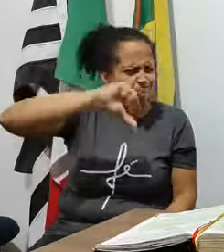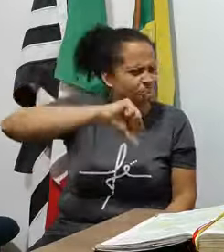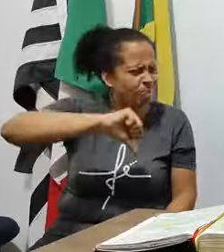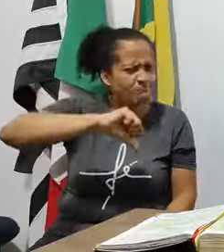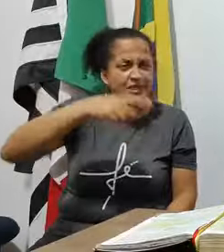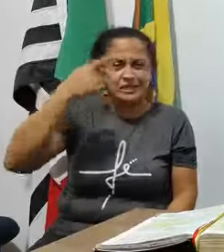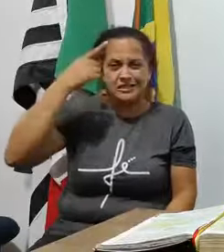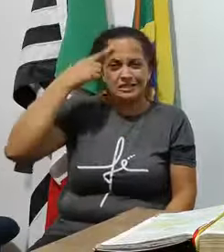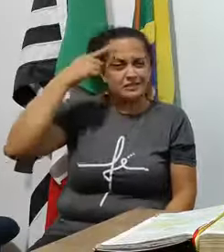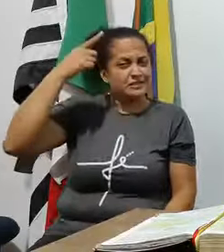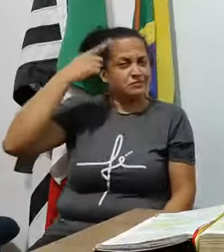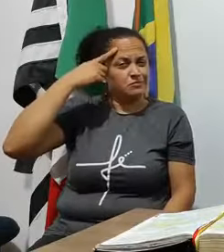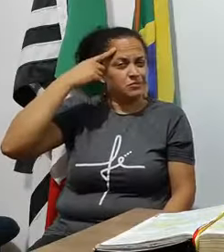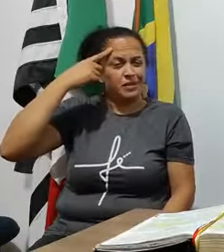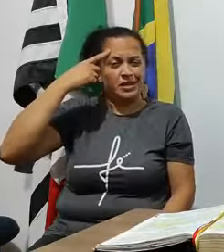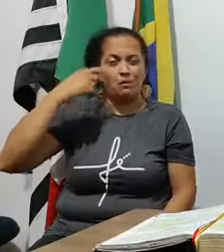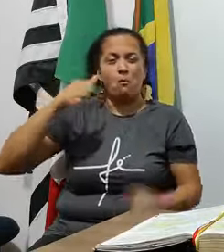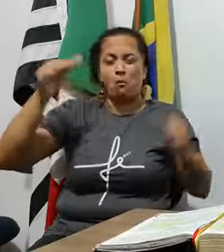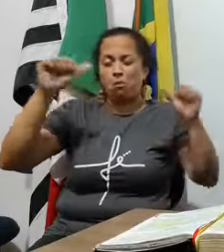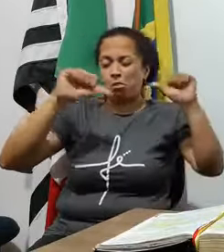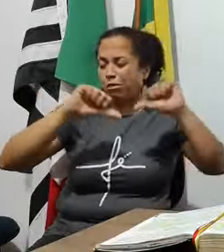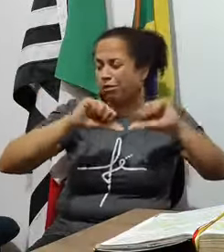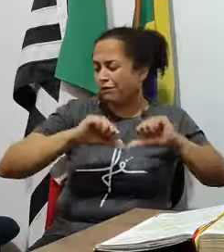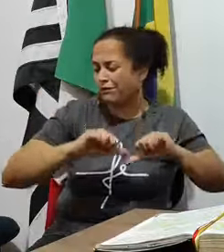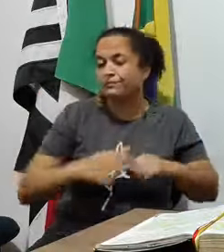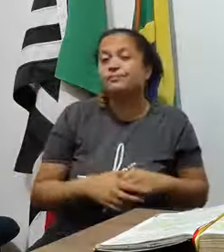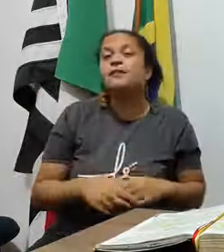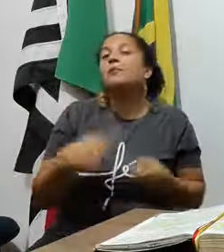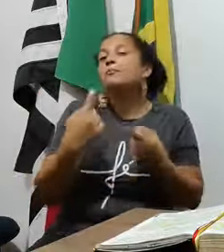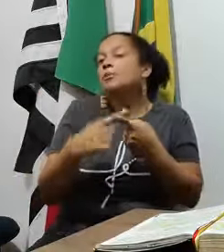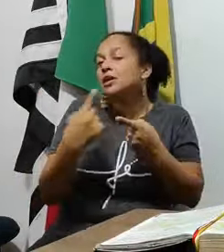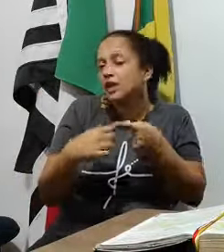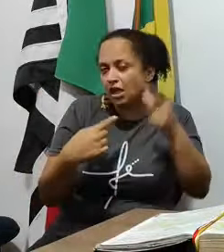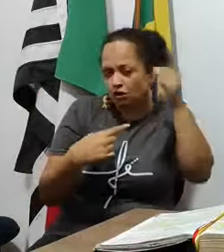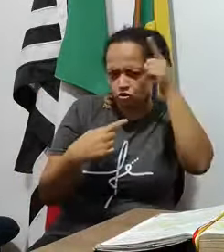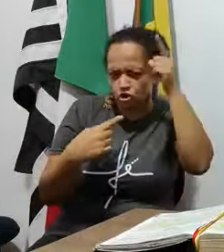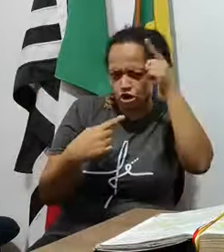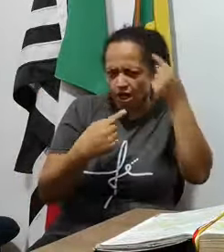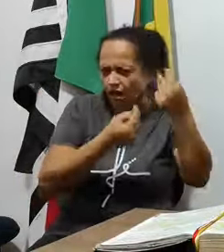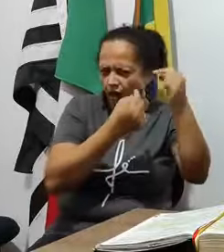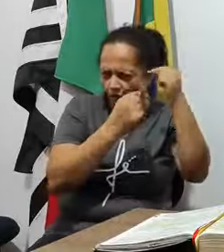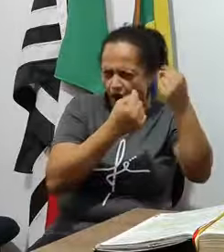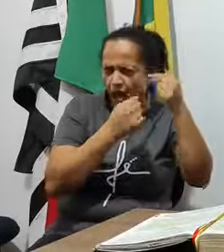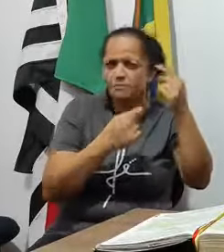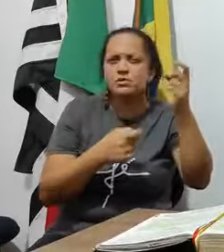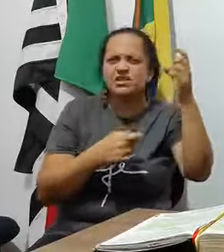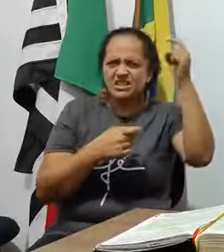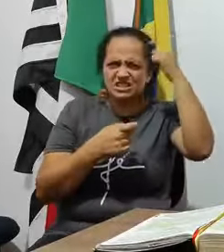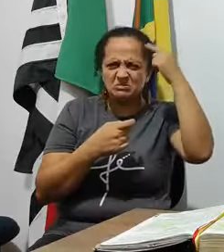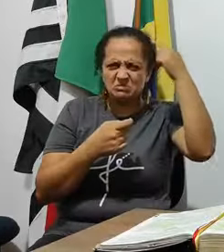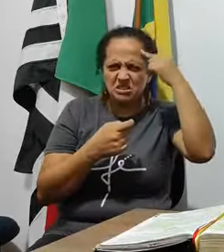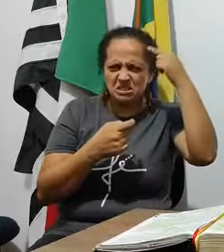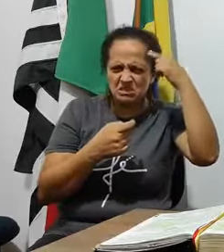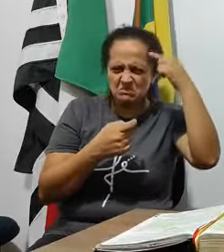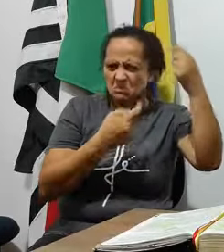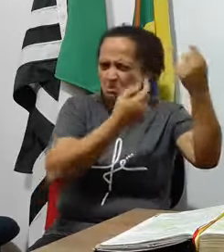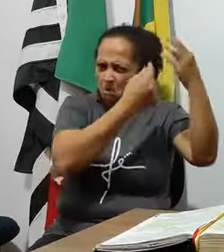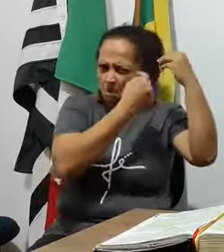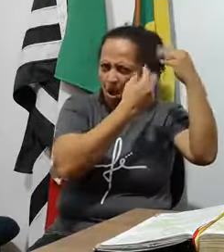pensamentos pessimistas. E o intuito do diabo com essa sofisma, com esse raciocínio falso,